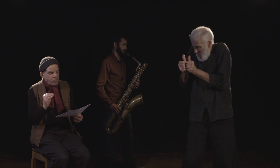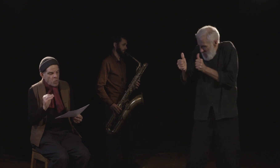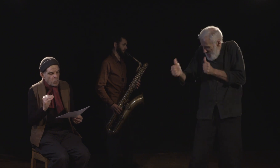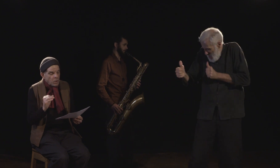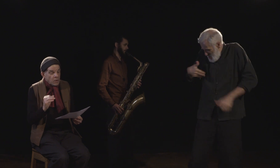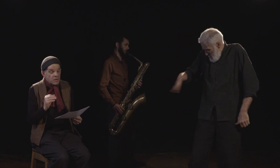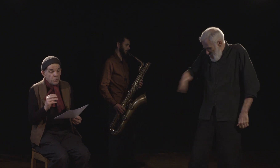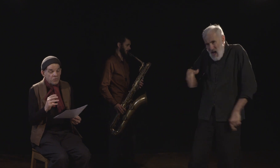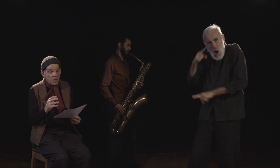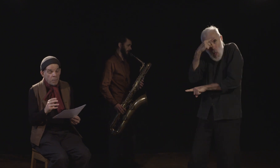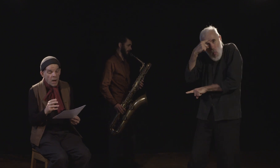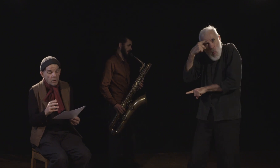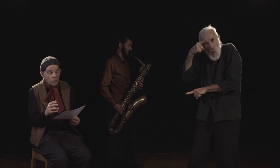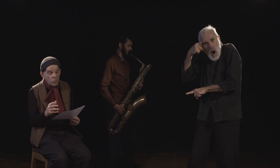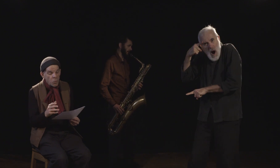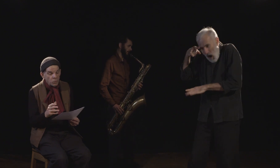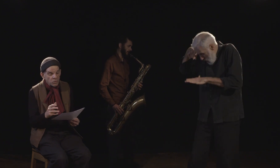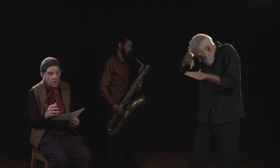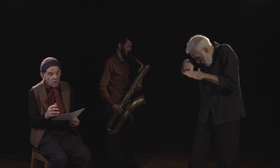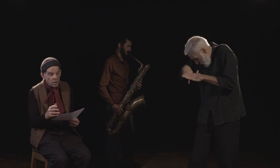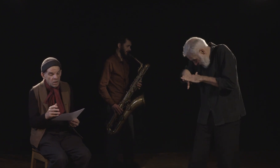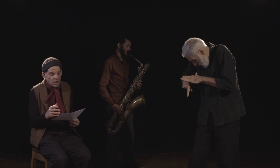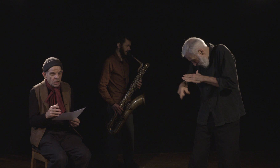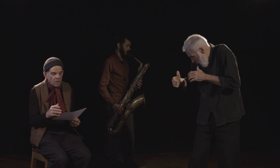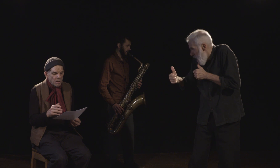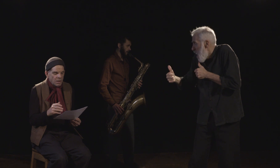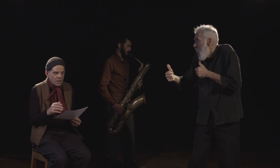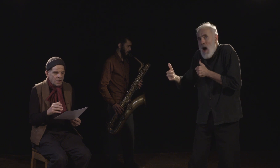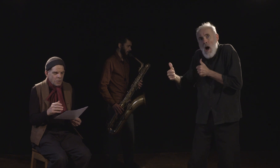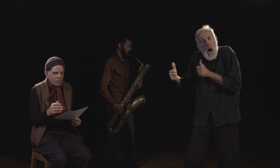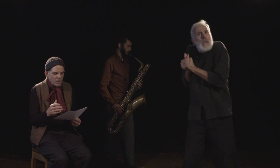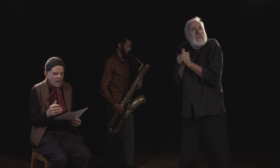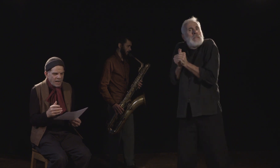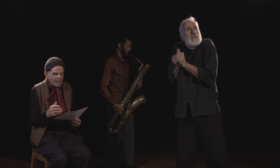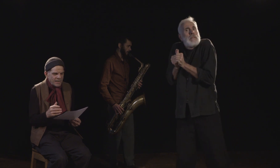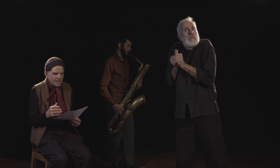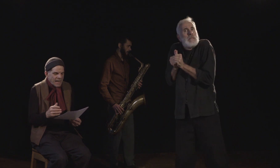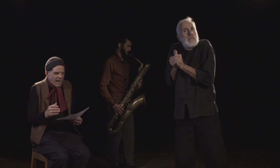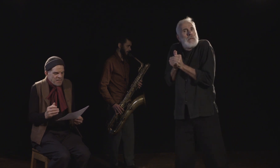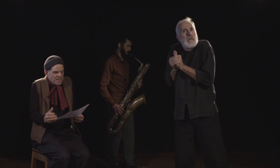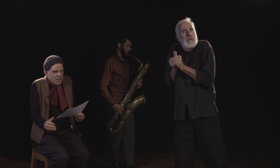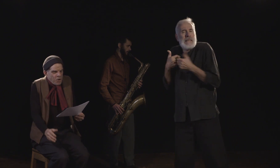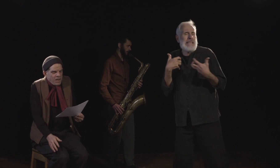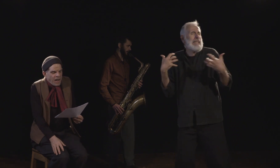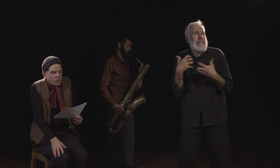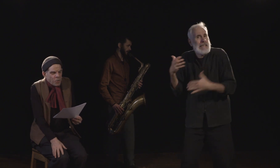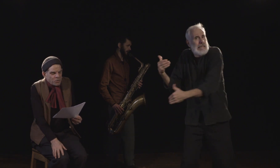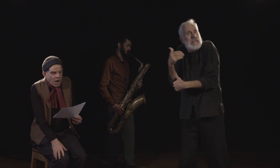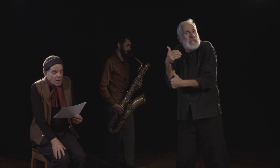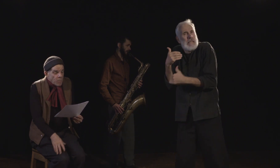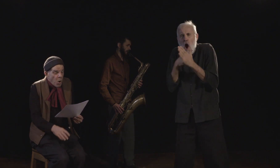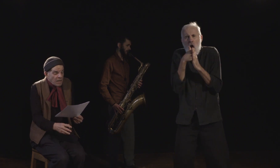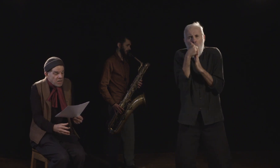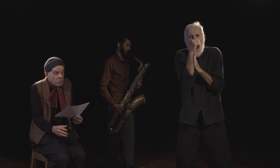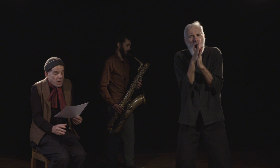et profond qui nous sépare de l'autre. Et on voudrait rester collé à